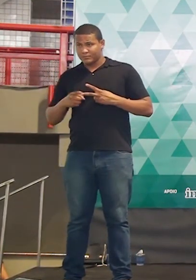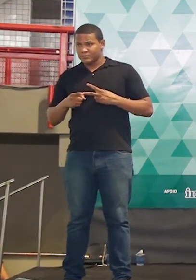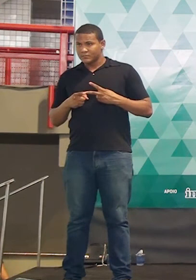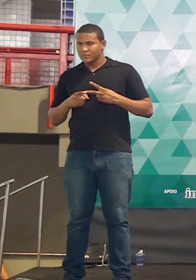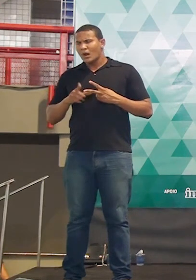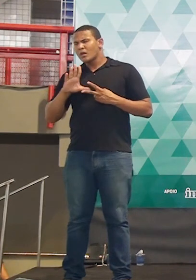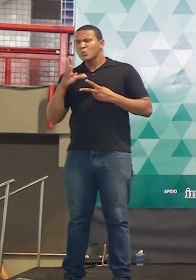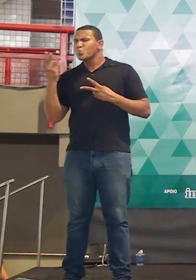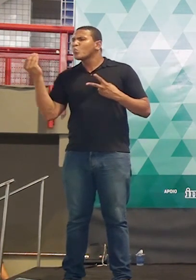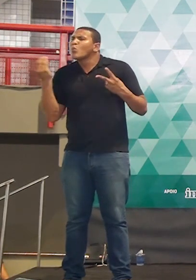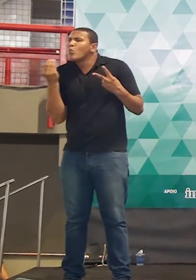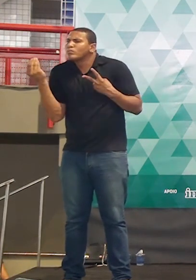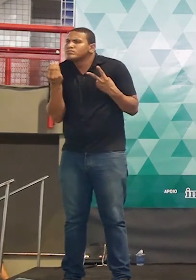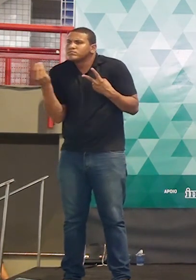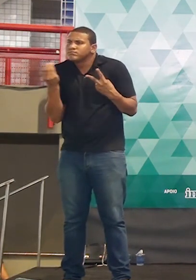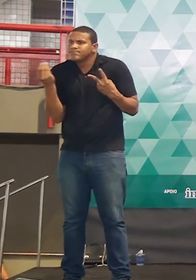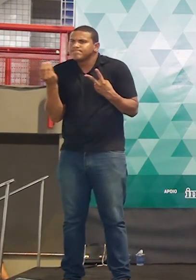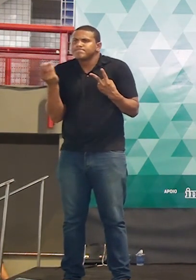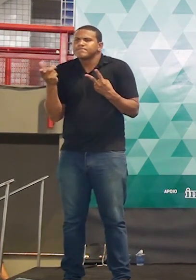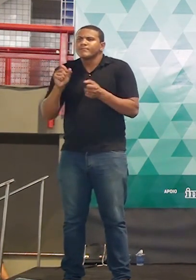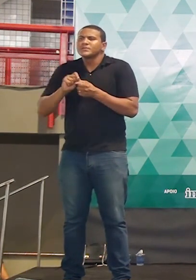como?